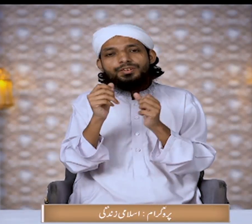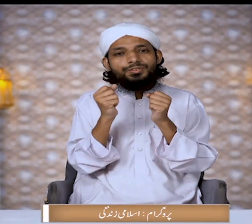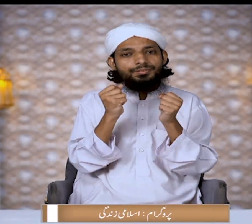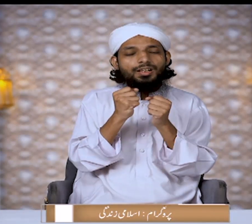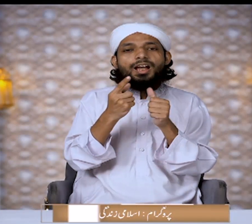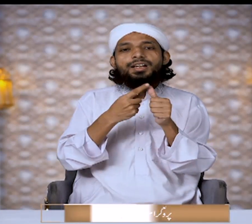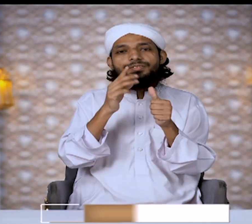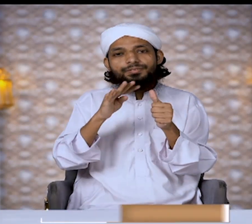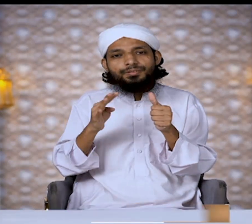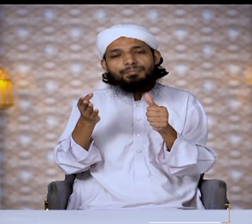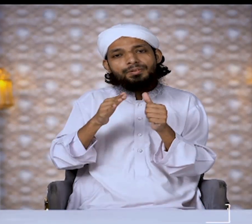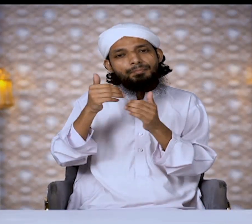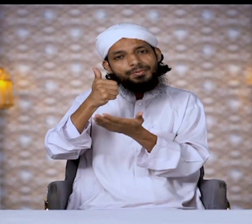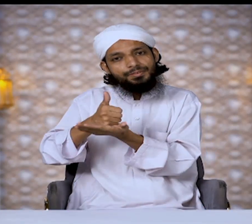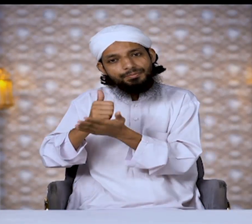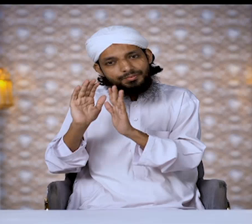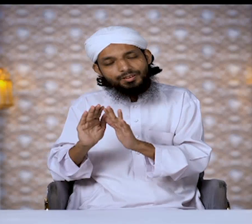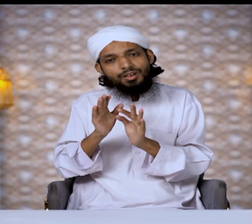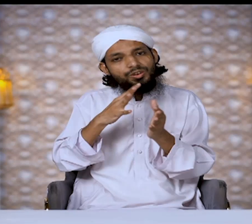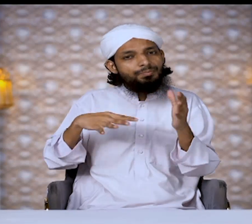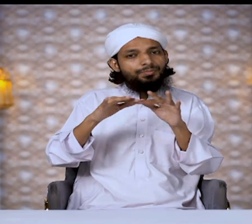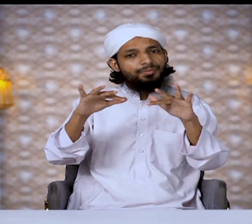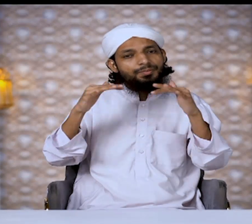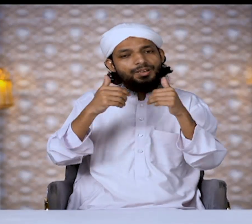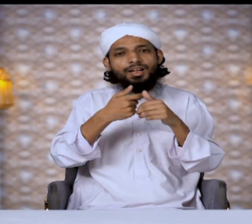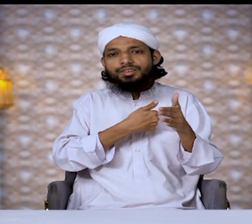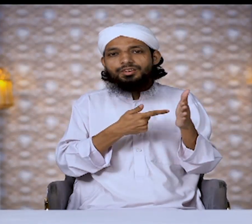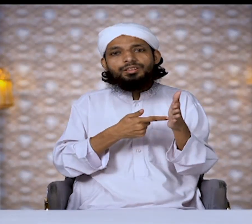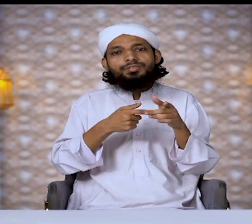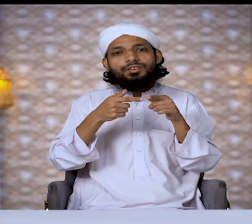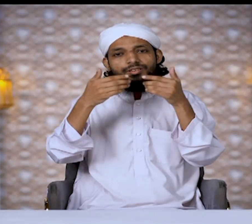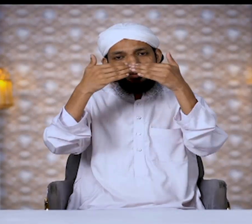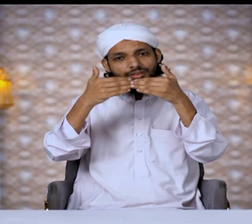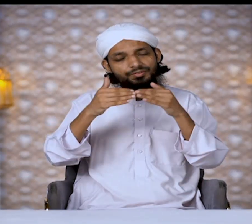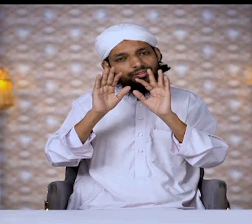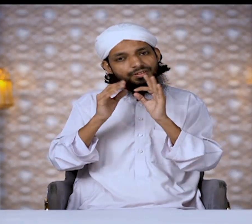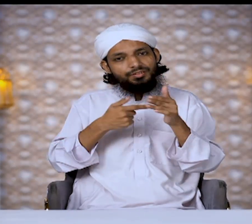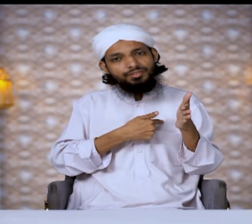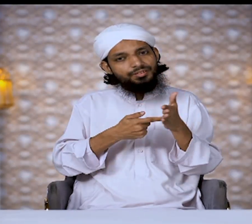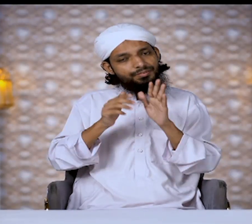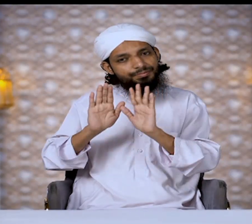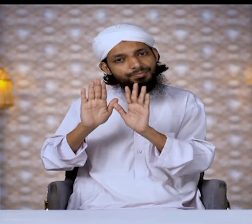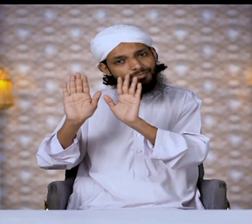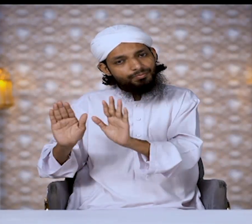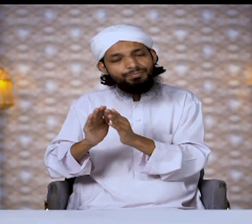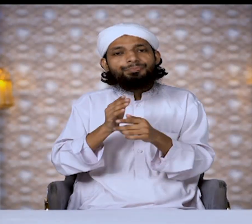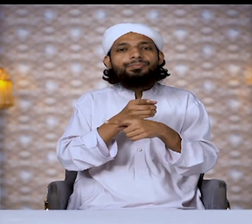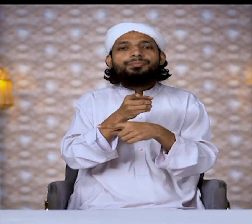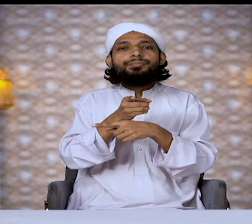سردیوں میں عصر تا مغرب مسجد ہی میں قیام فرماتے، تمام حاضرین بھی اعتکاف کی نیت کے ساتھ مسجد شریف میں ہی حاضر رہتے اور وہیں تعلیم و تلقین کا سلسلہ